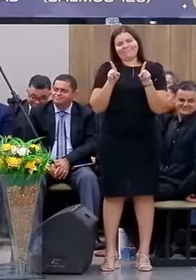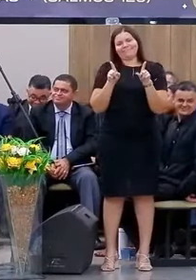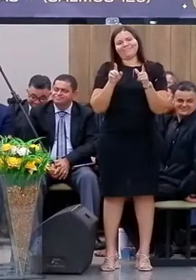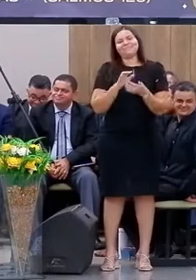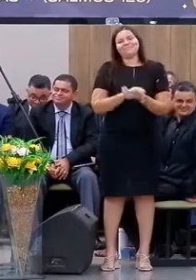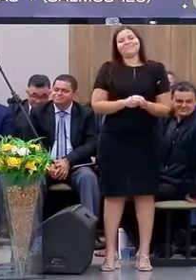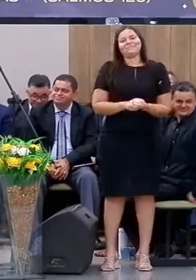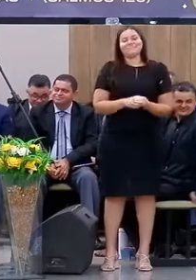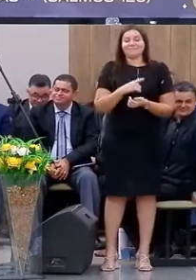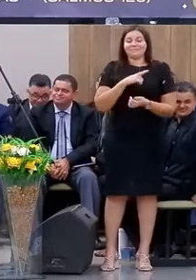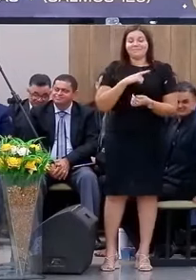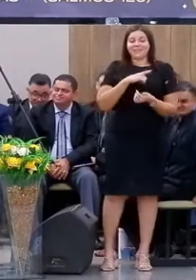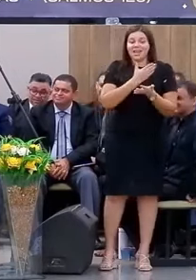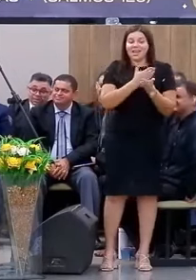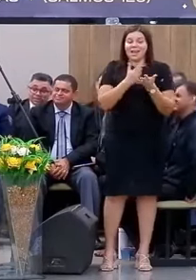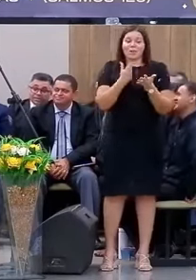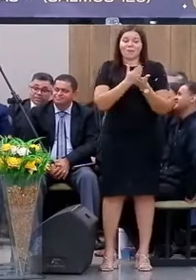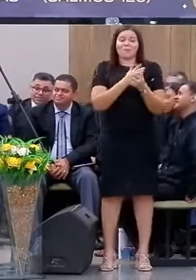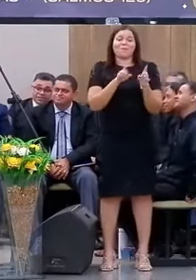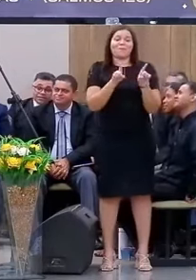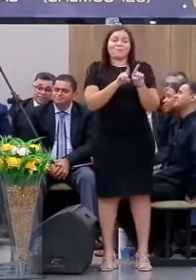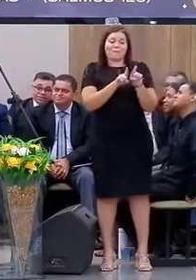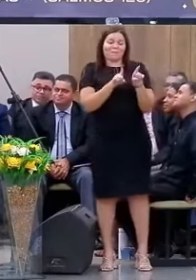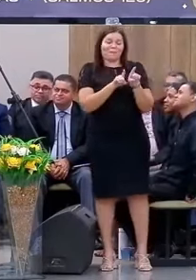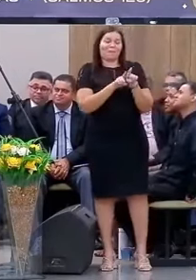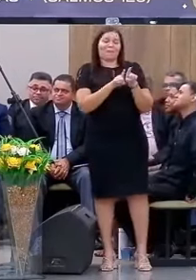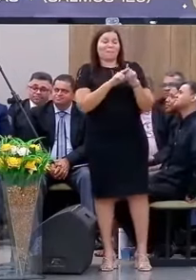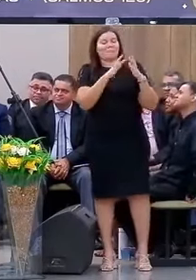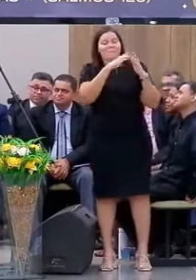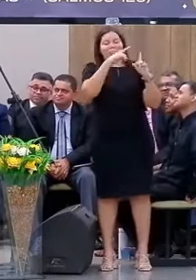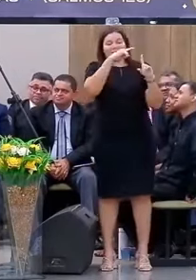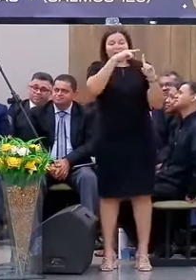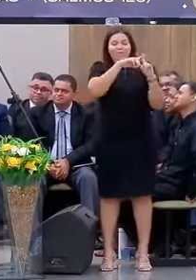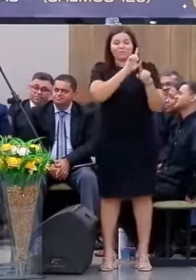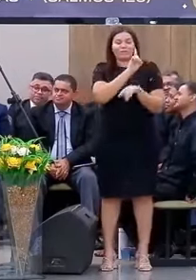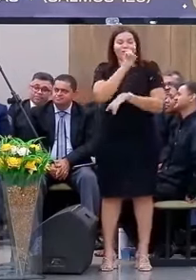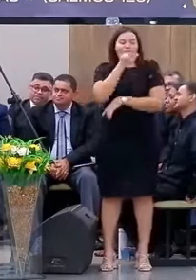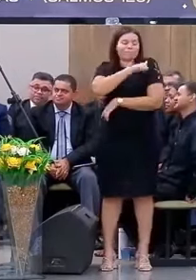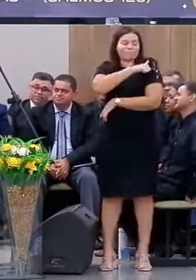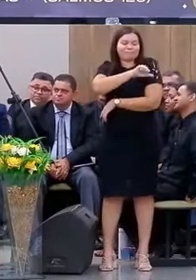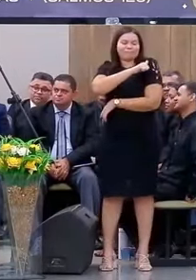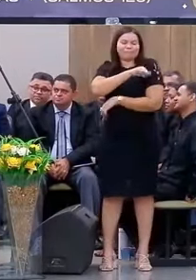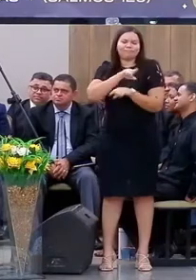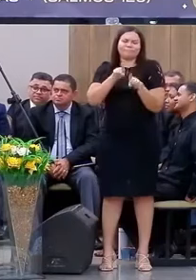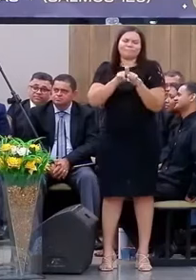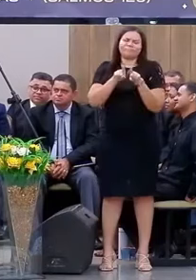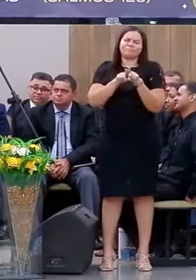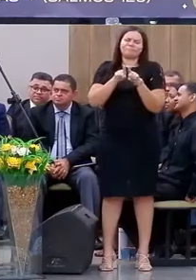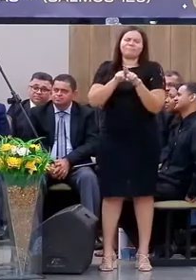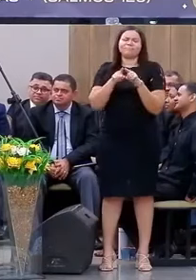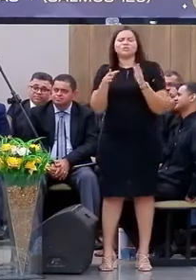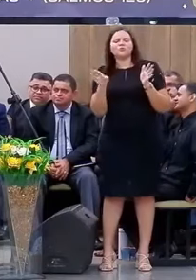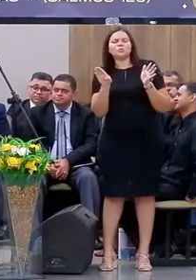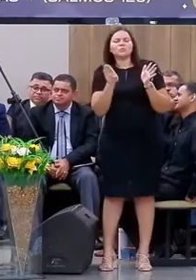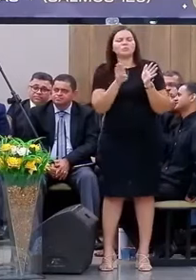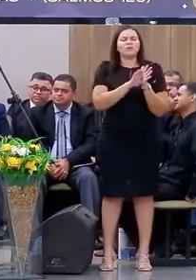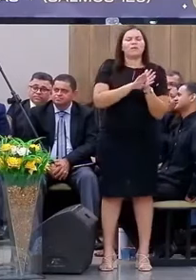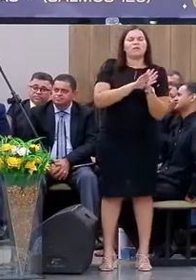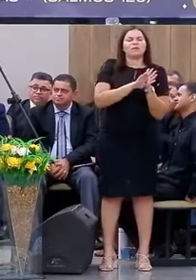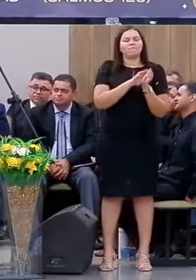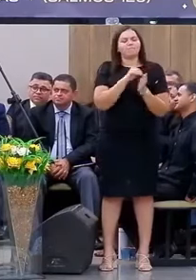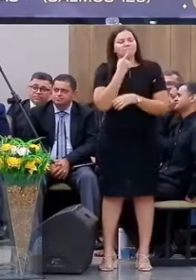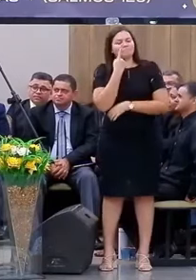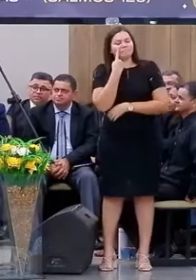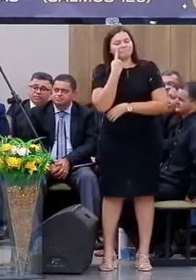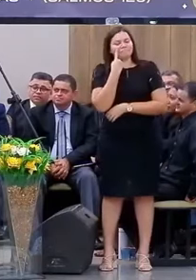Vem, não. Tem igreja... Eu fui numa igreja no Rio, aí na hora que eu encostei na porta, eu só fui olhar ela assim de fora. Aí quando